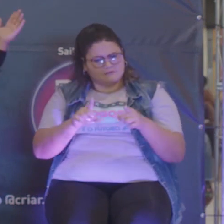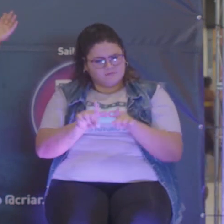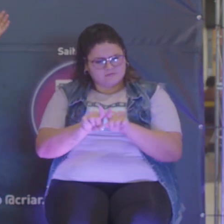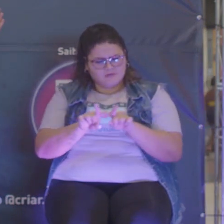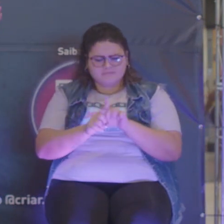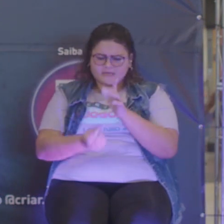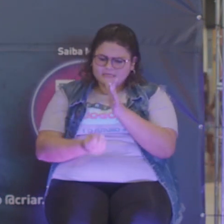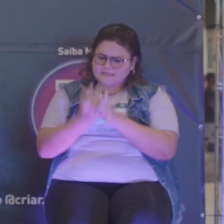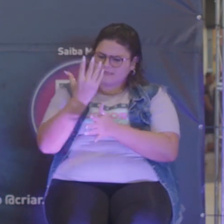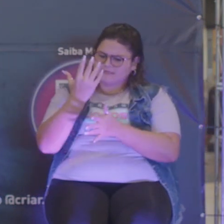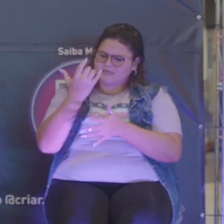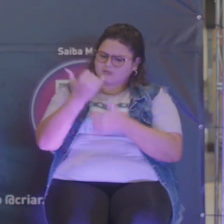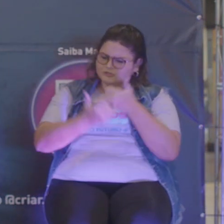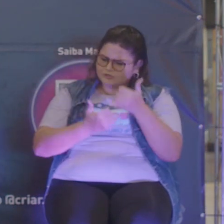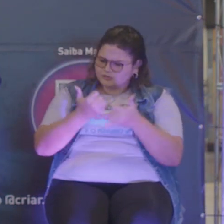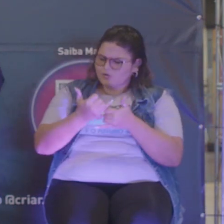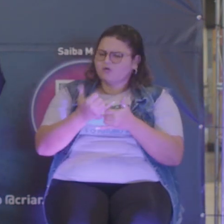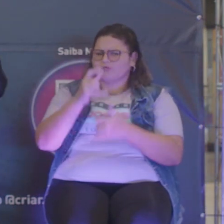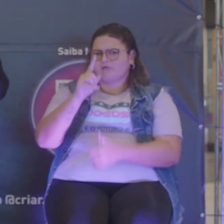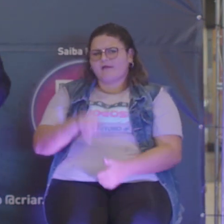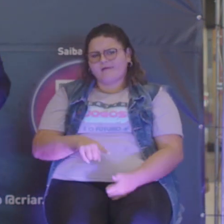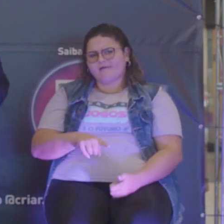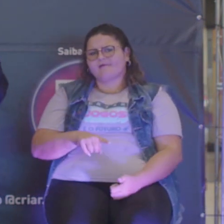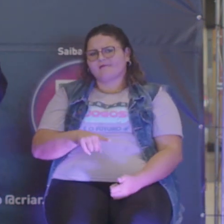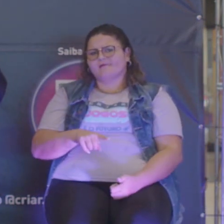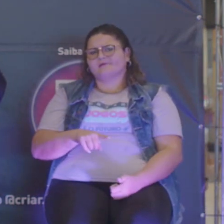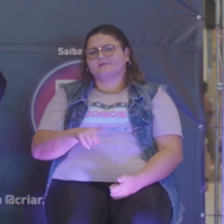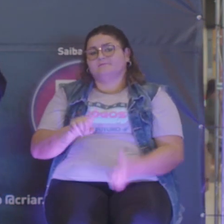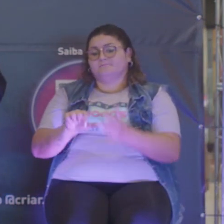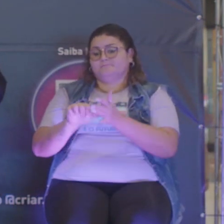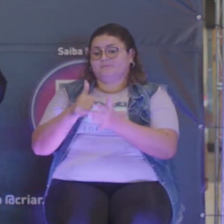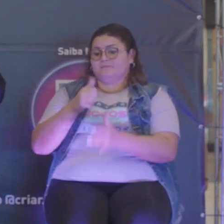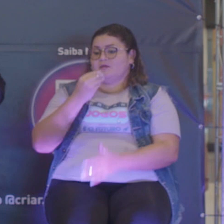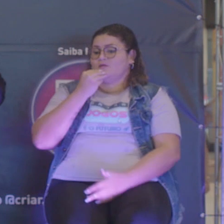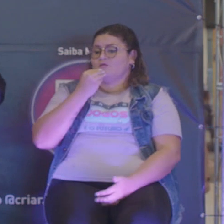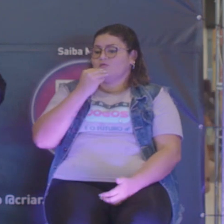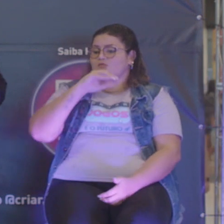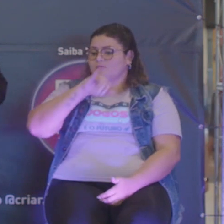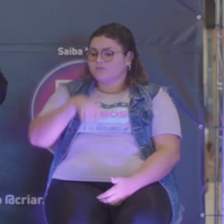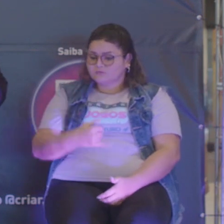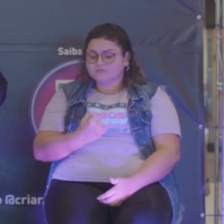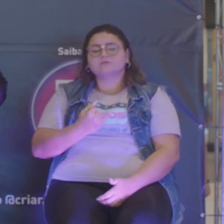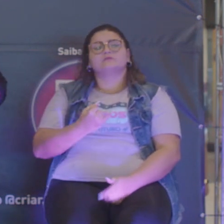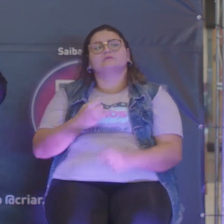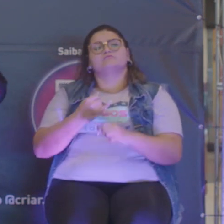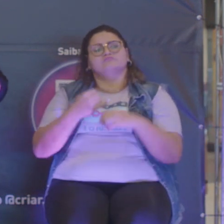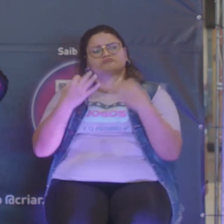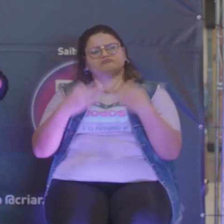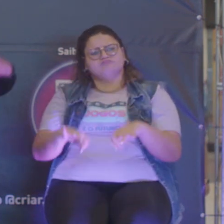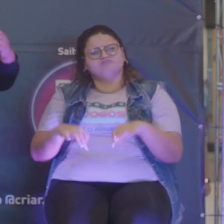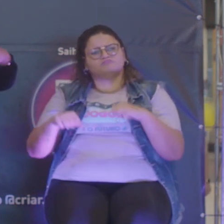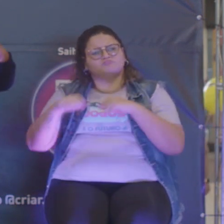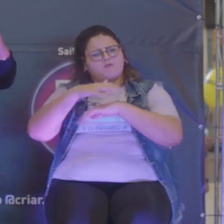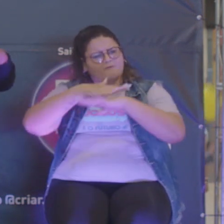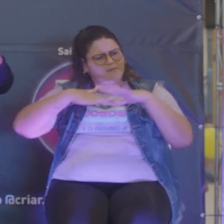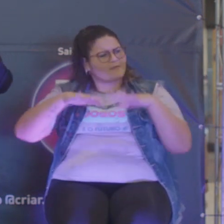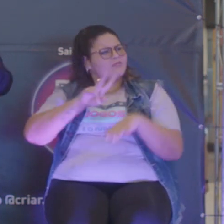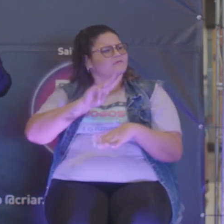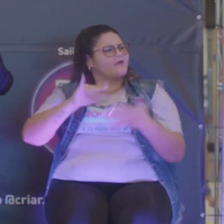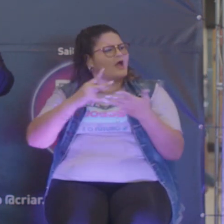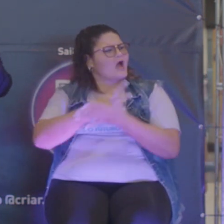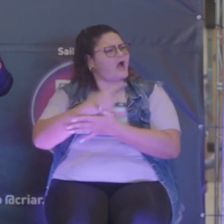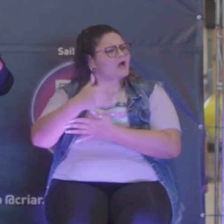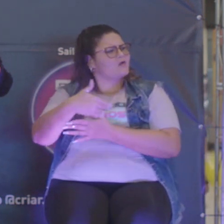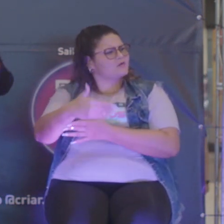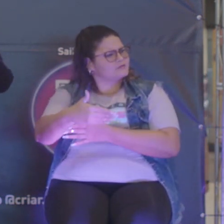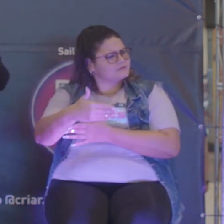criar jogos, estando aqui, é uma das primeiras oportunidades. E, com certeza, a gente vai ver esse movimento acontecendo